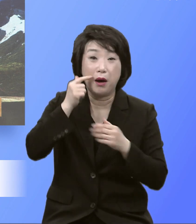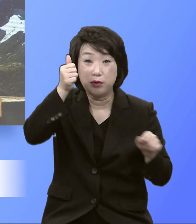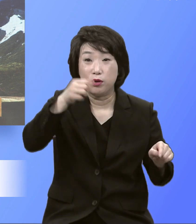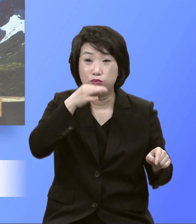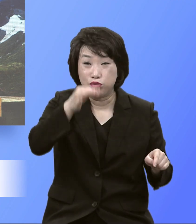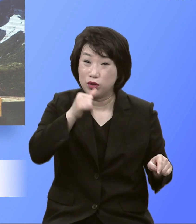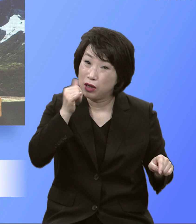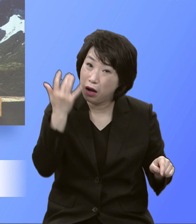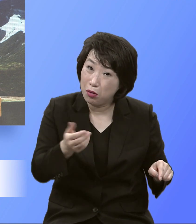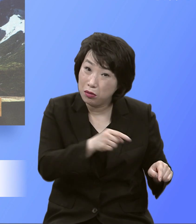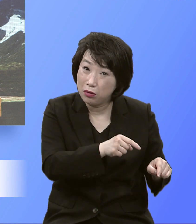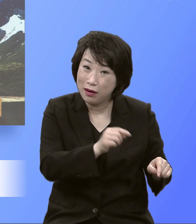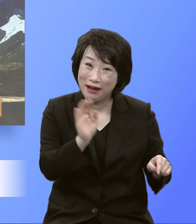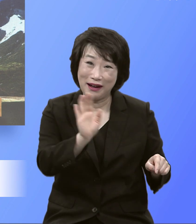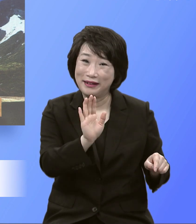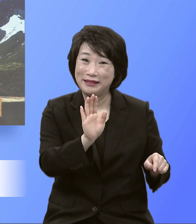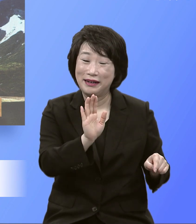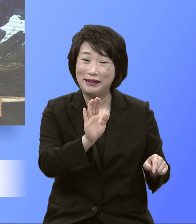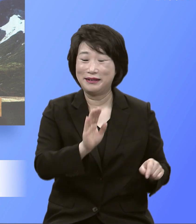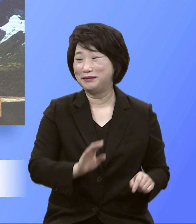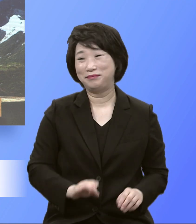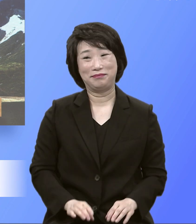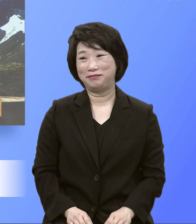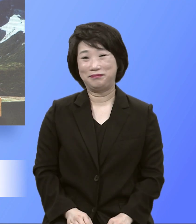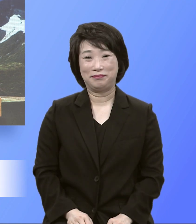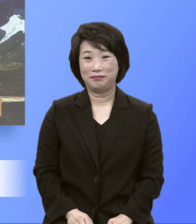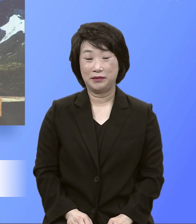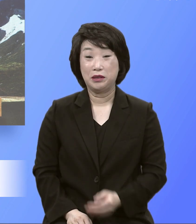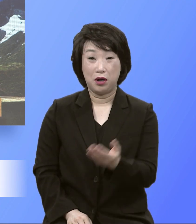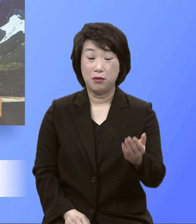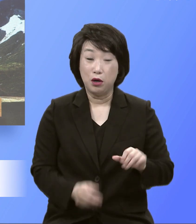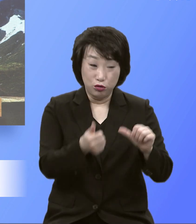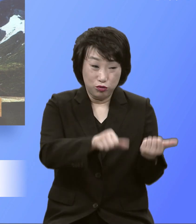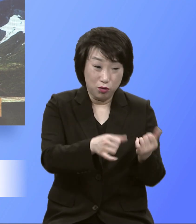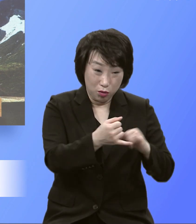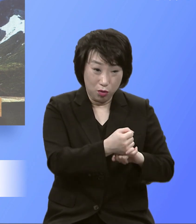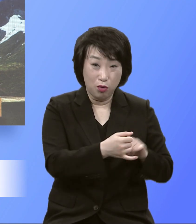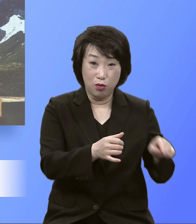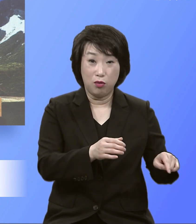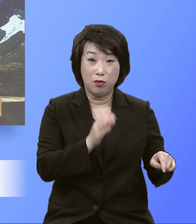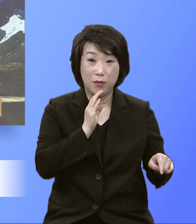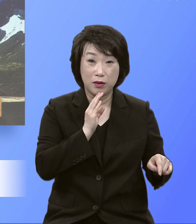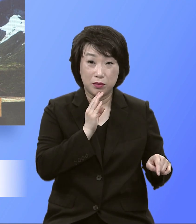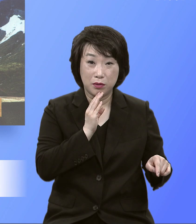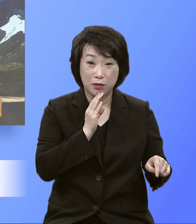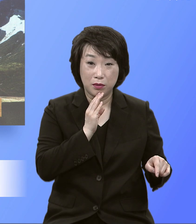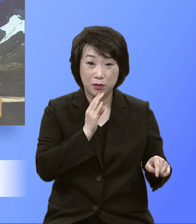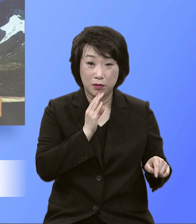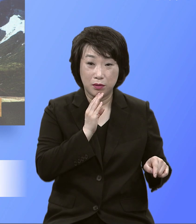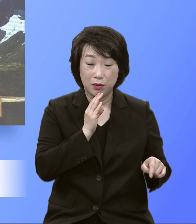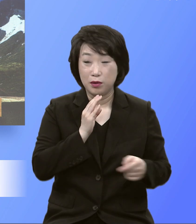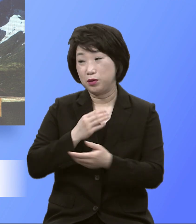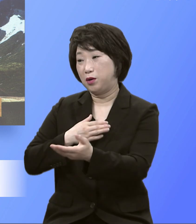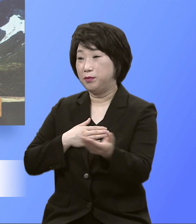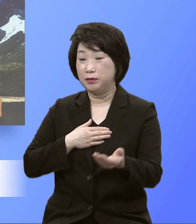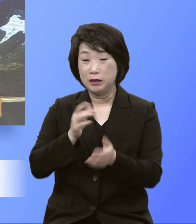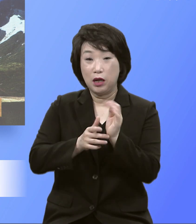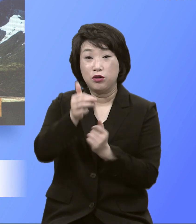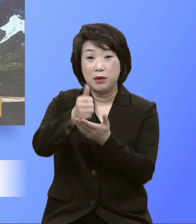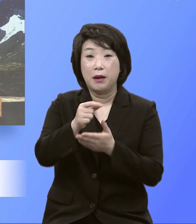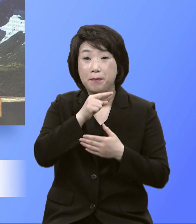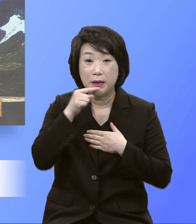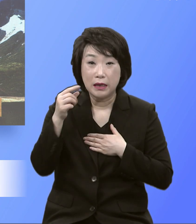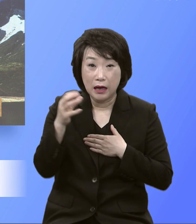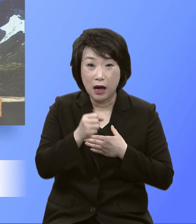아버지라 부를 수 있어? 응? 반드시 죽는데. 응? 여러분, 예수